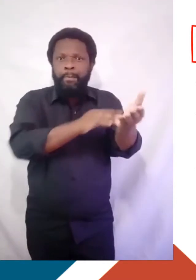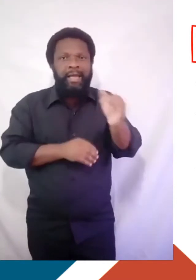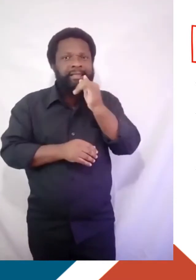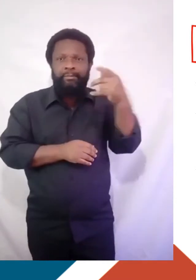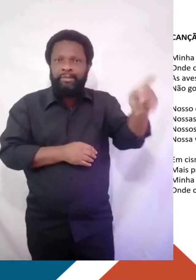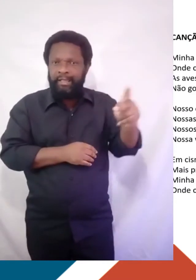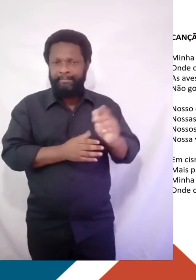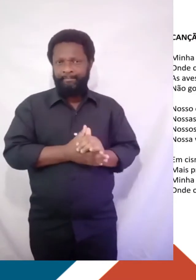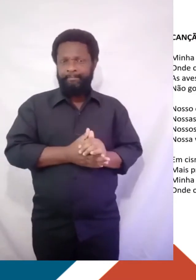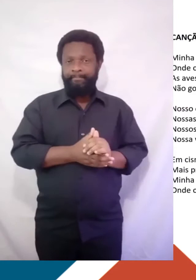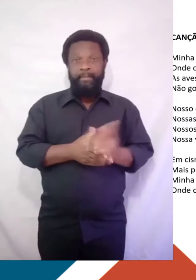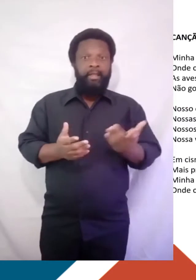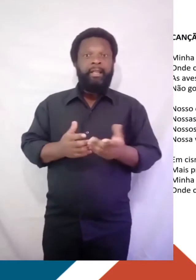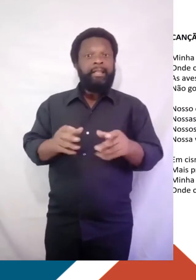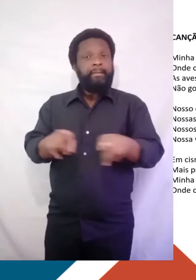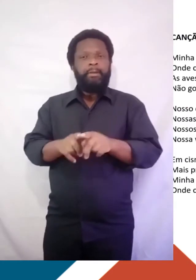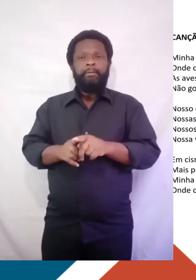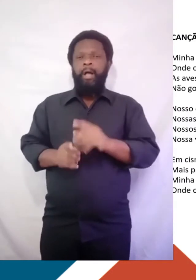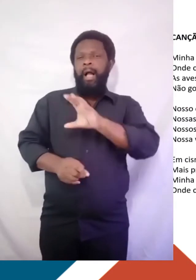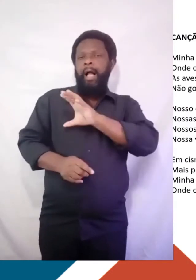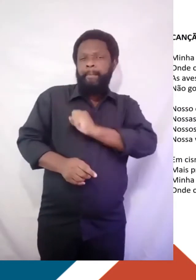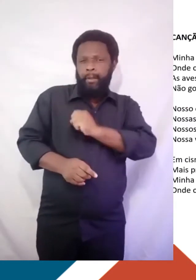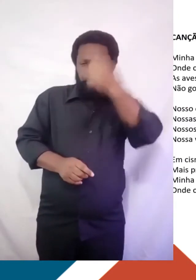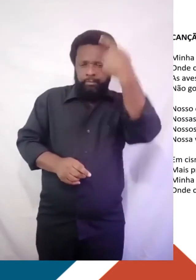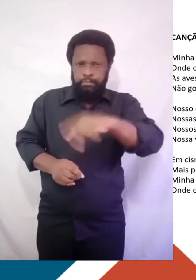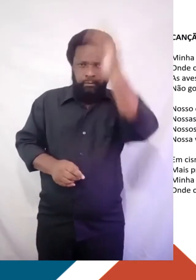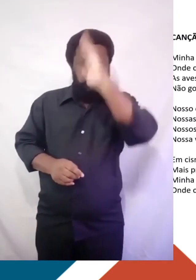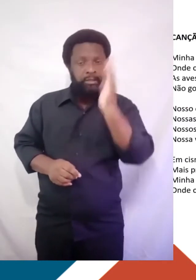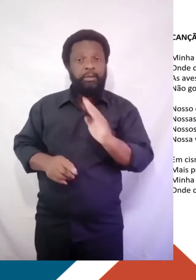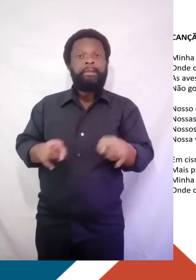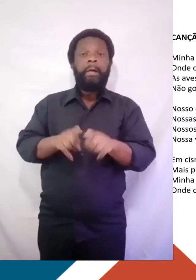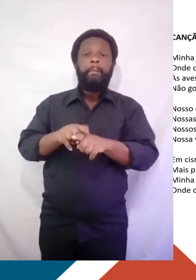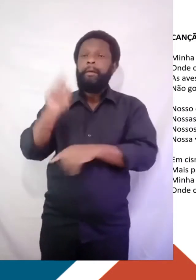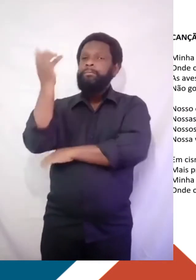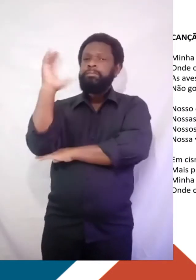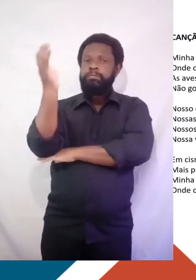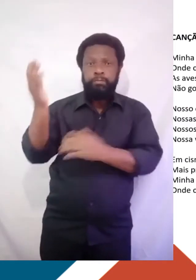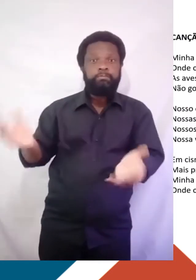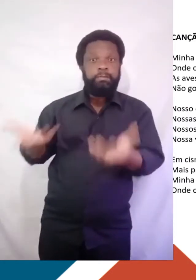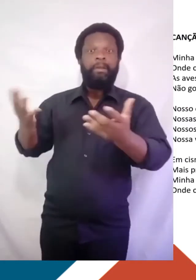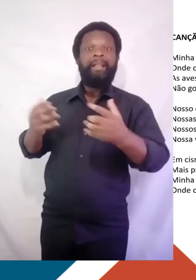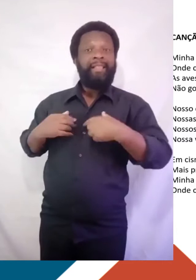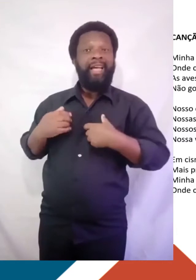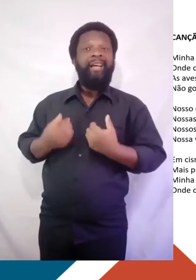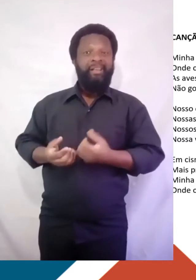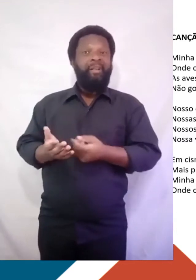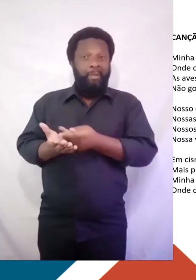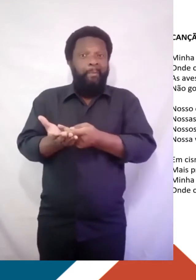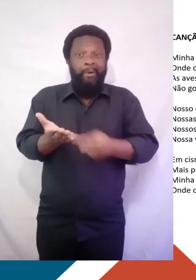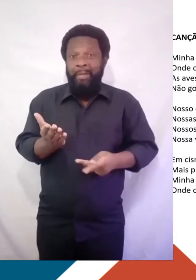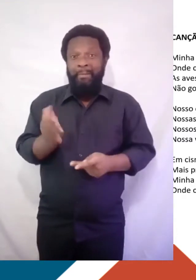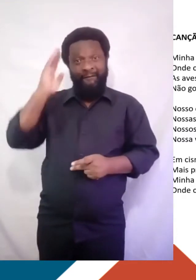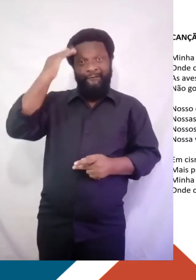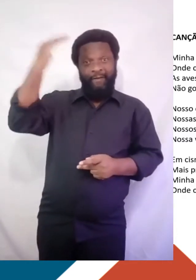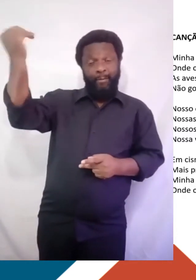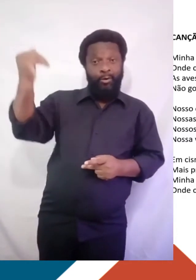brasileira. O nacionalismo e a valorização da natureza podem ainda ser vistos no poema mais conhecido da literatura